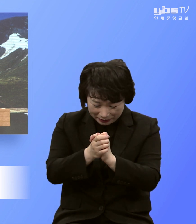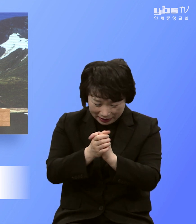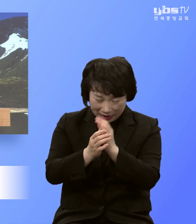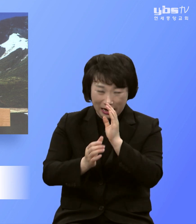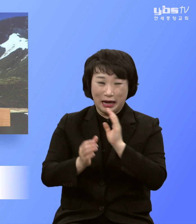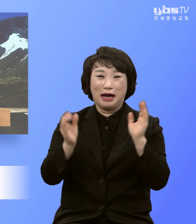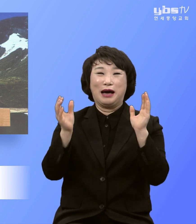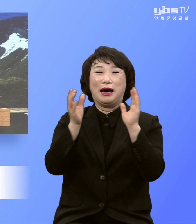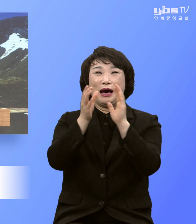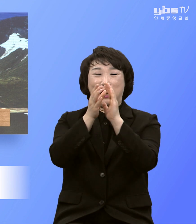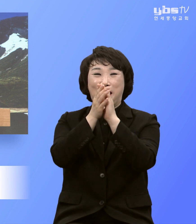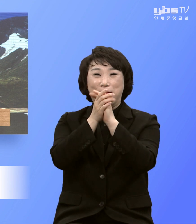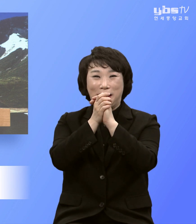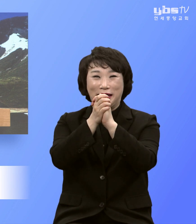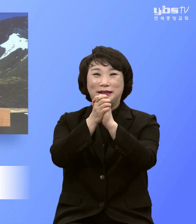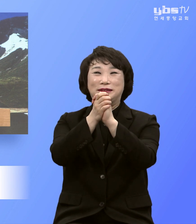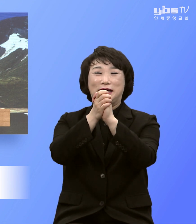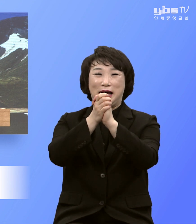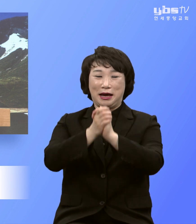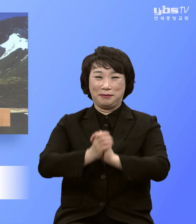이름으로 기도드리옵나이다.